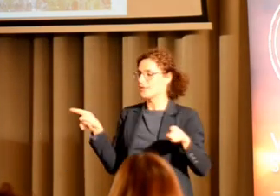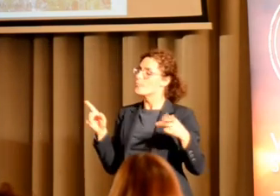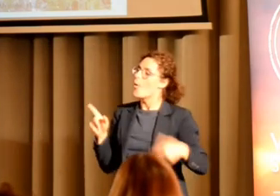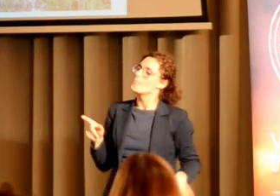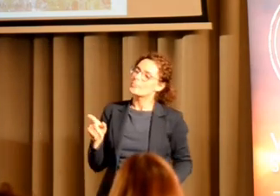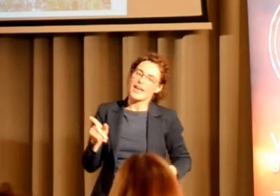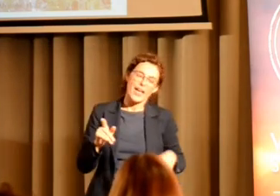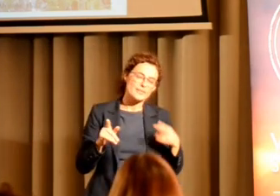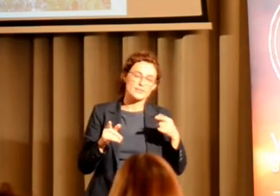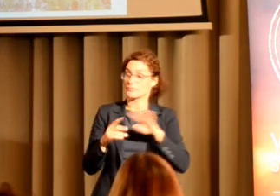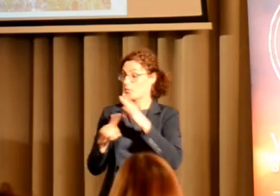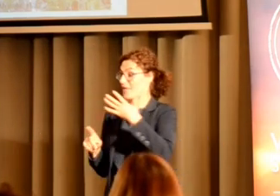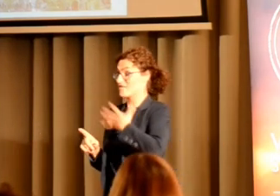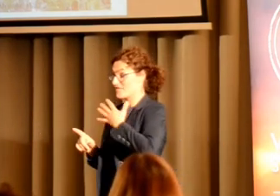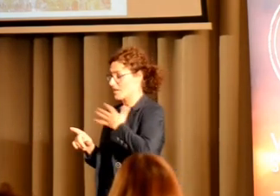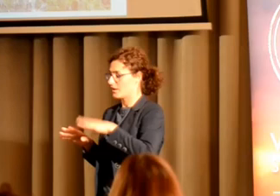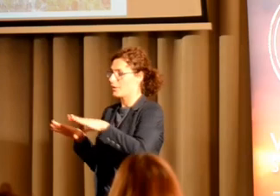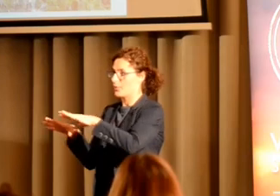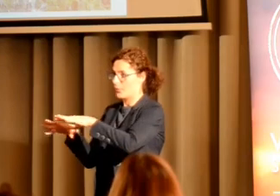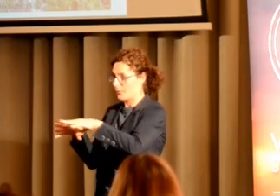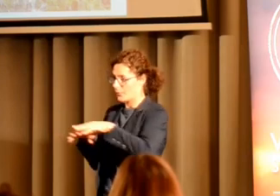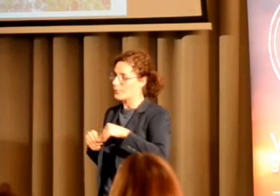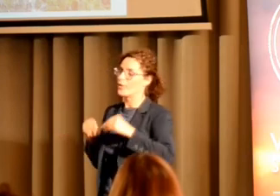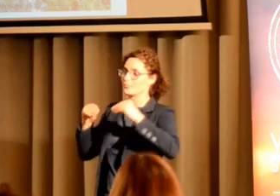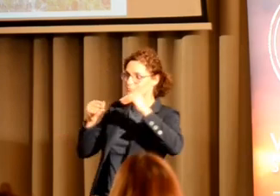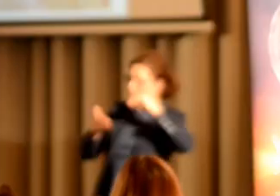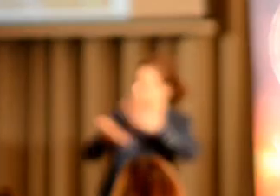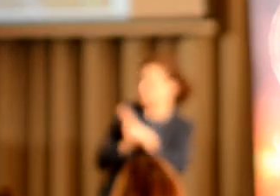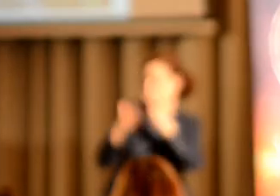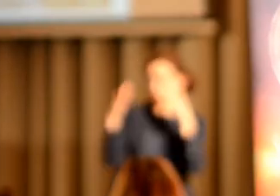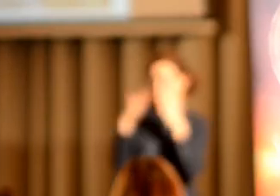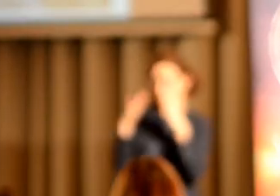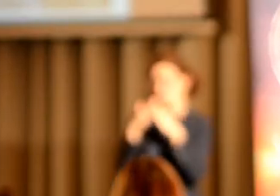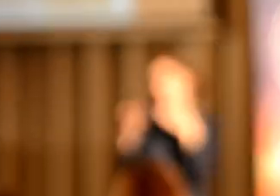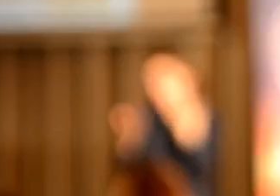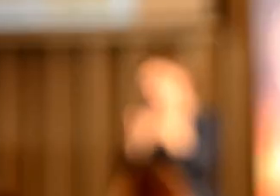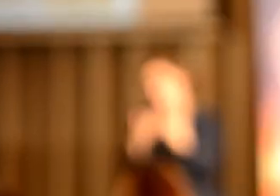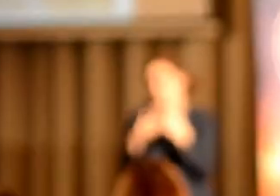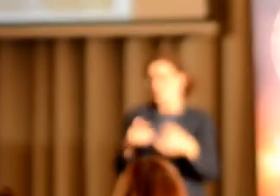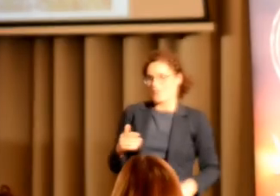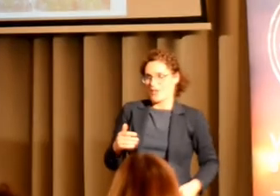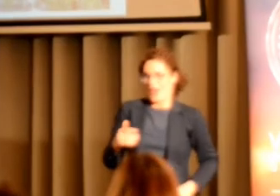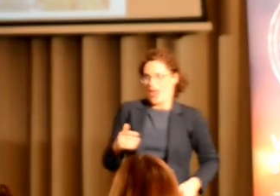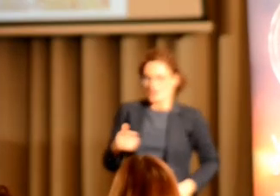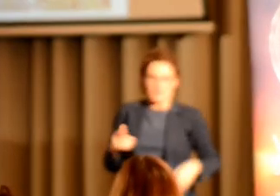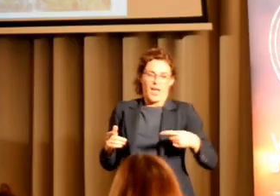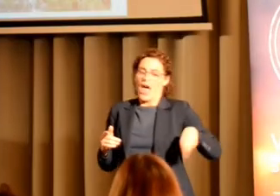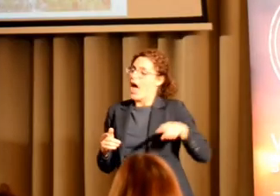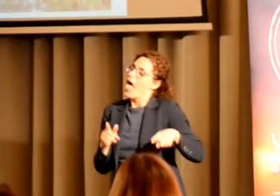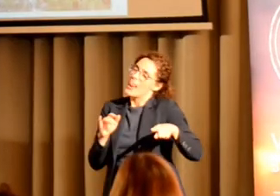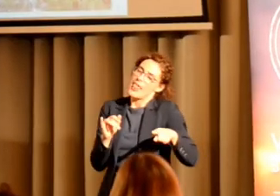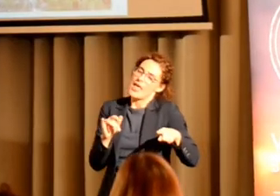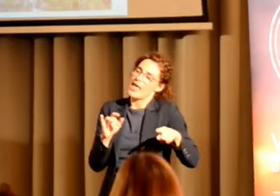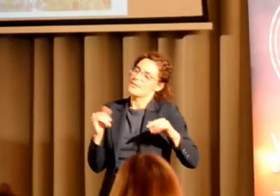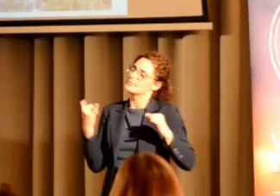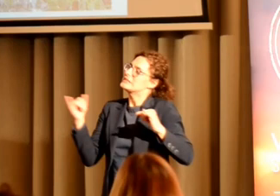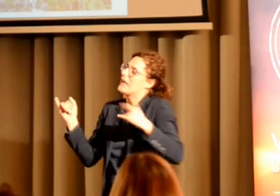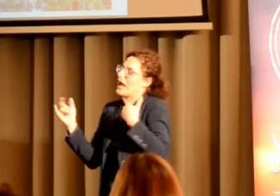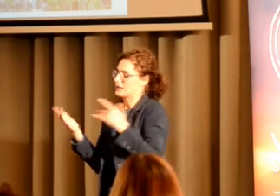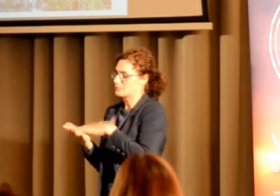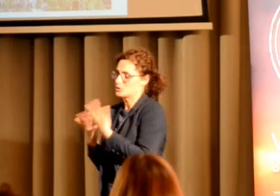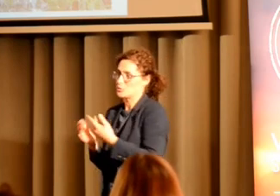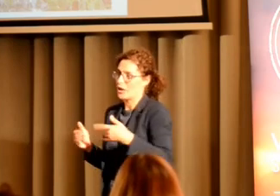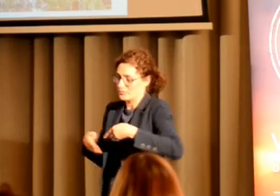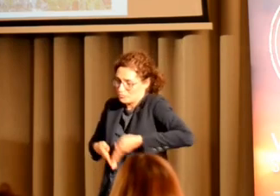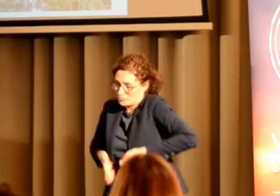udomowienia wilka, dzięki temu stał się psem, ale oczywiście pięknie wyją. My się zawsze zastanawialiśmy, no dobrze, ale jak taki szczeniak